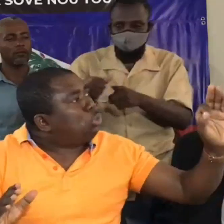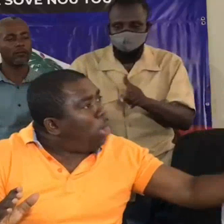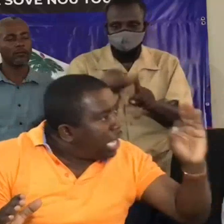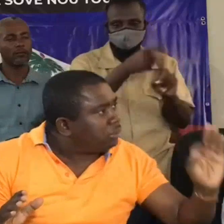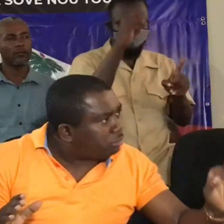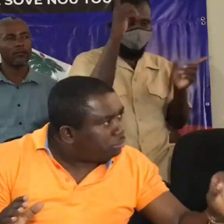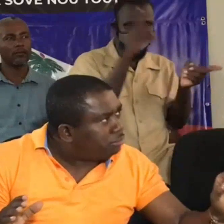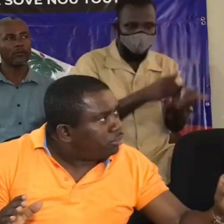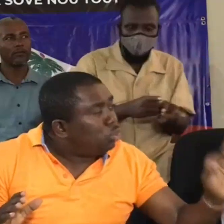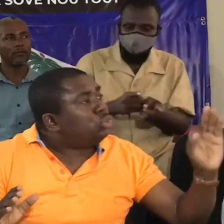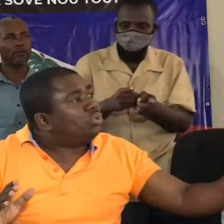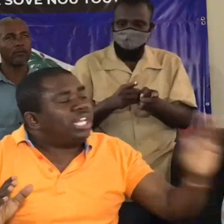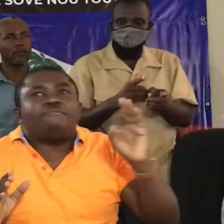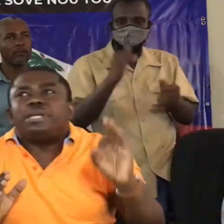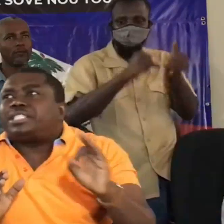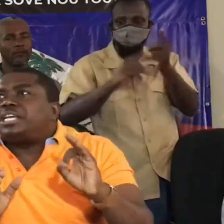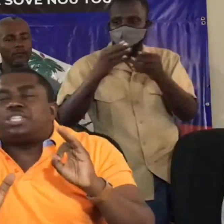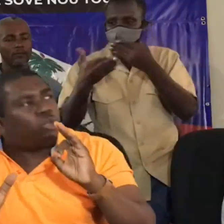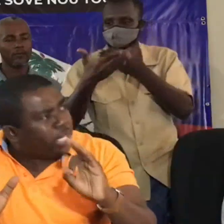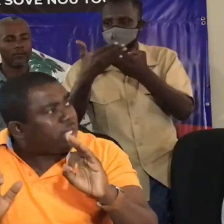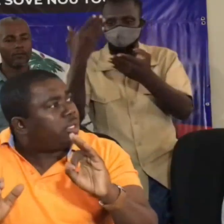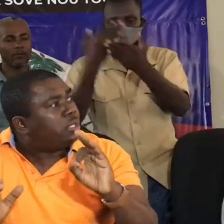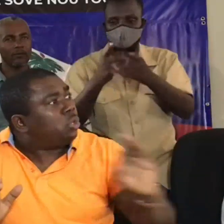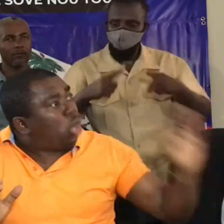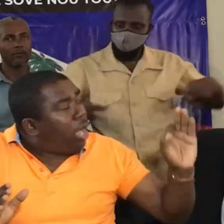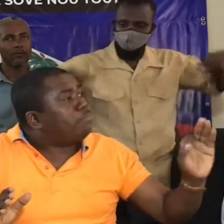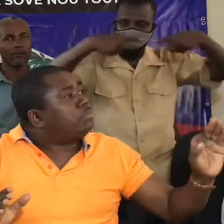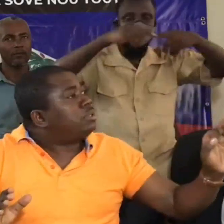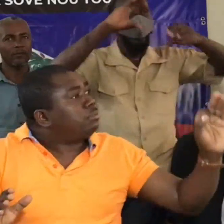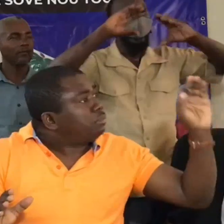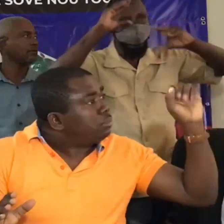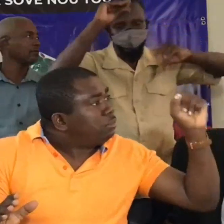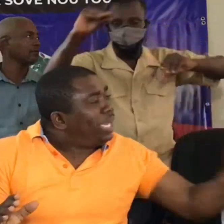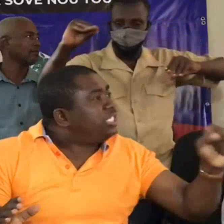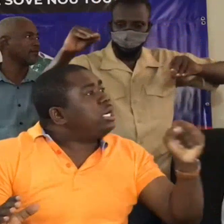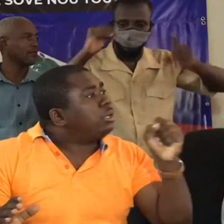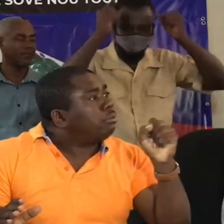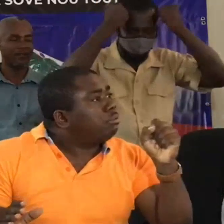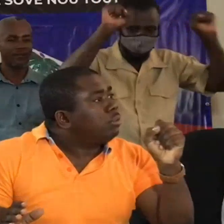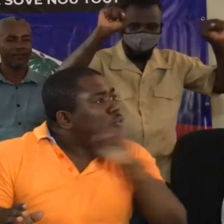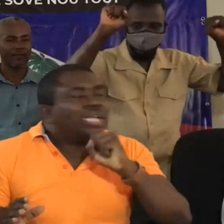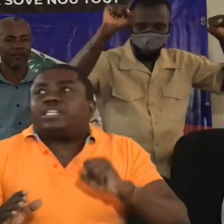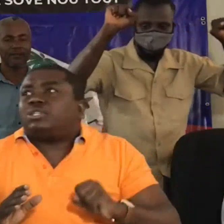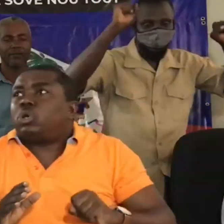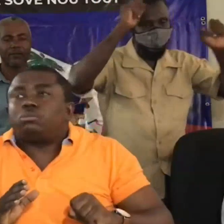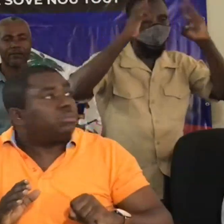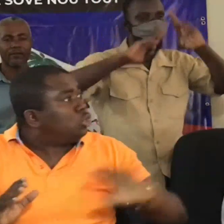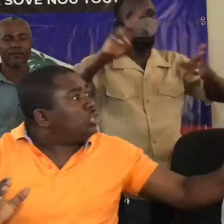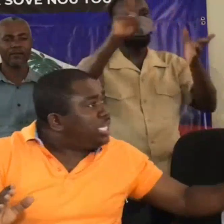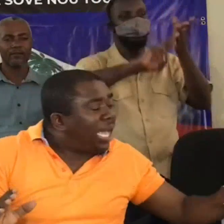au choix de Joseph Fessenjean. Lui, comme président de la